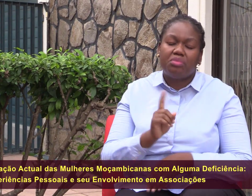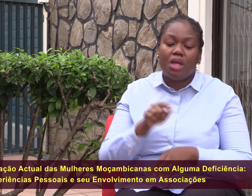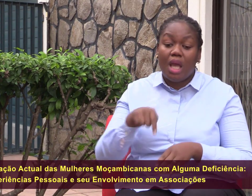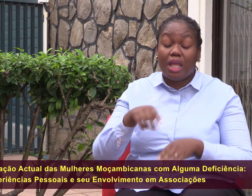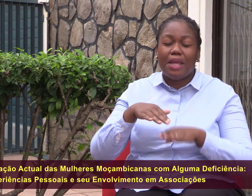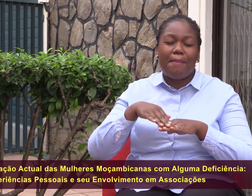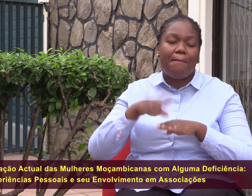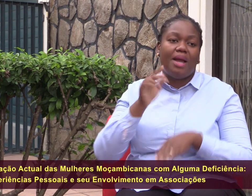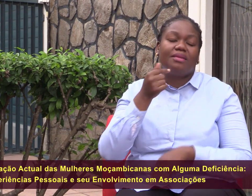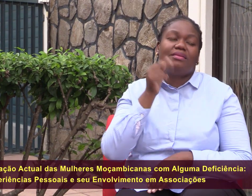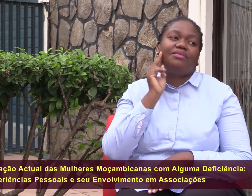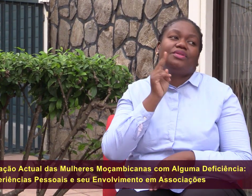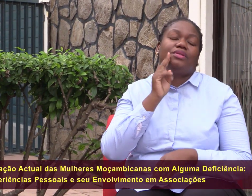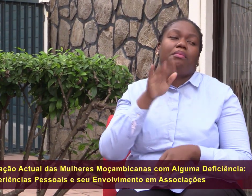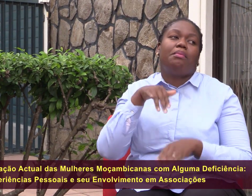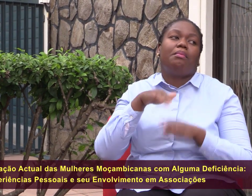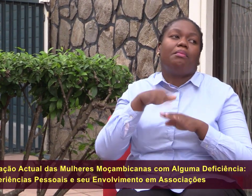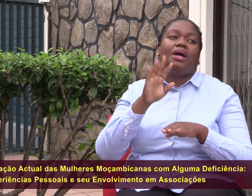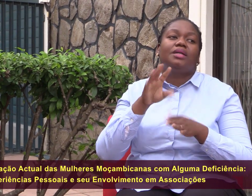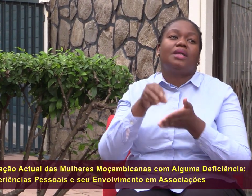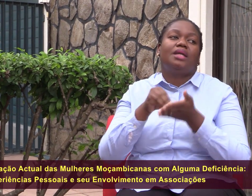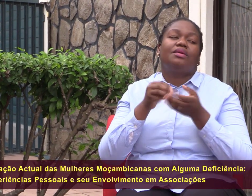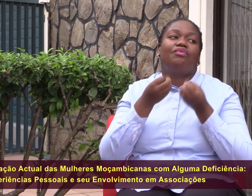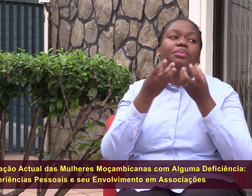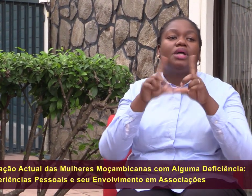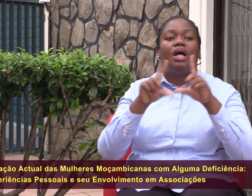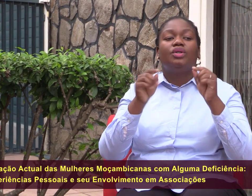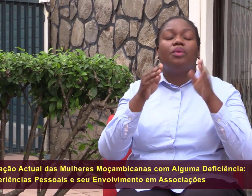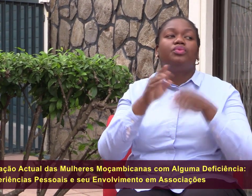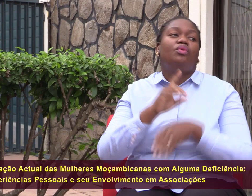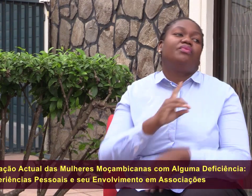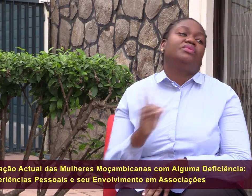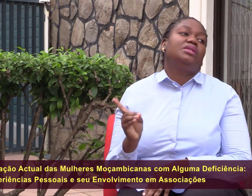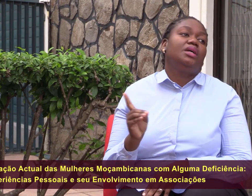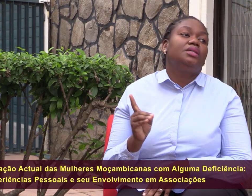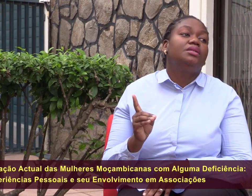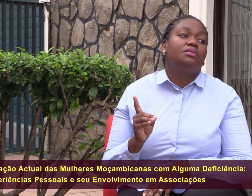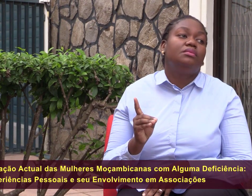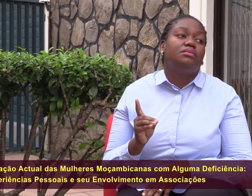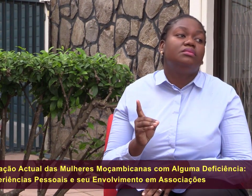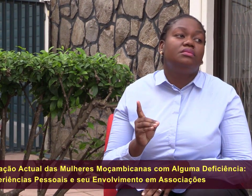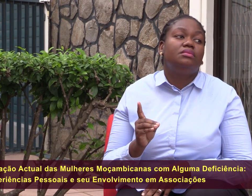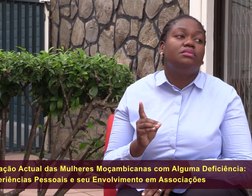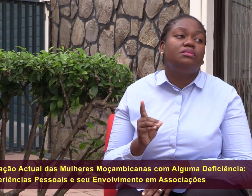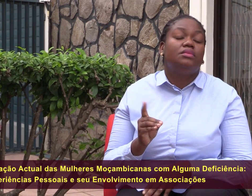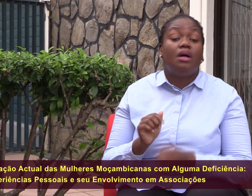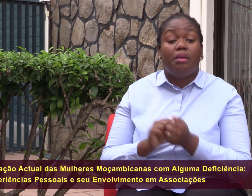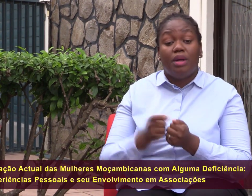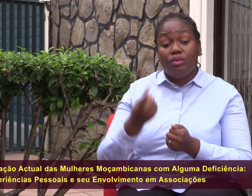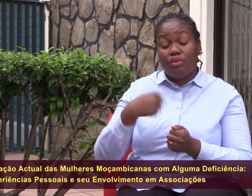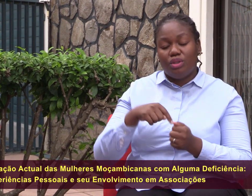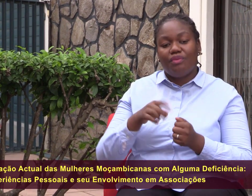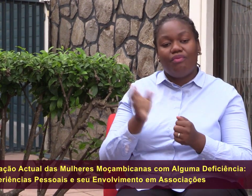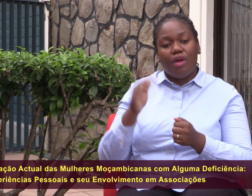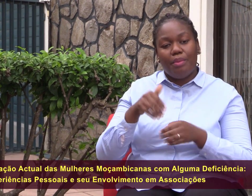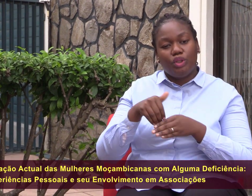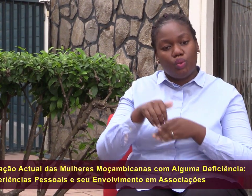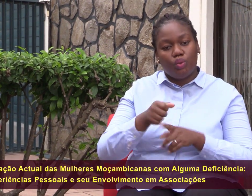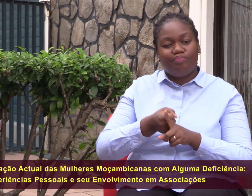esta inclusão, realmente, eu acho que é algo que não está a existir. E para nós, como a TV Sul, precisamos de